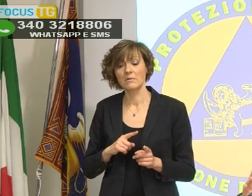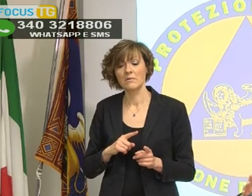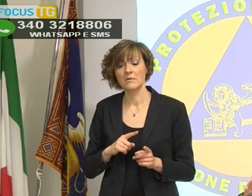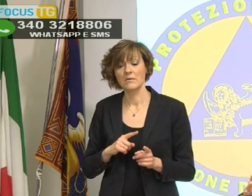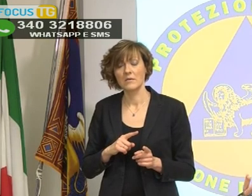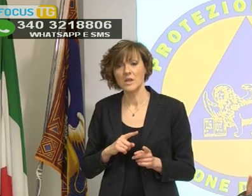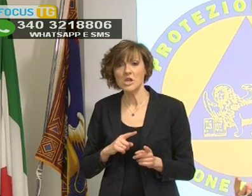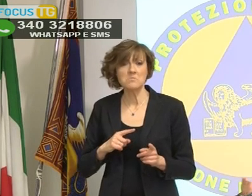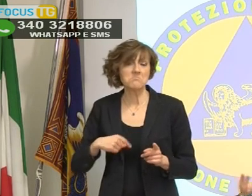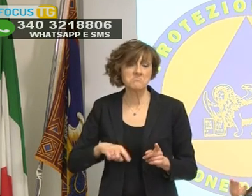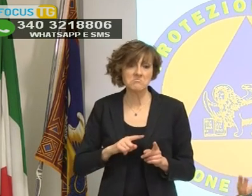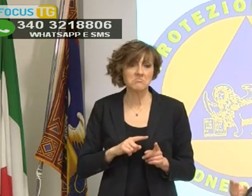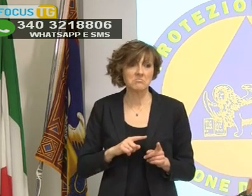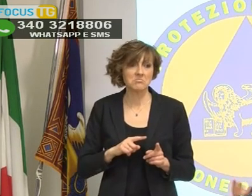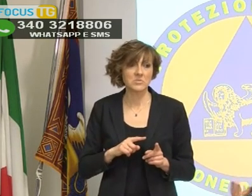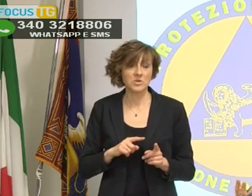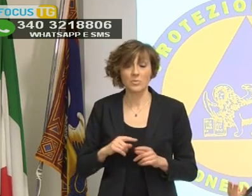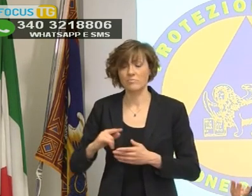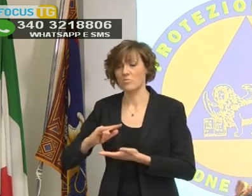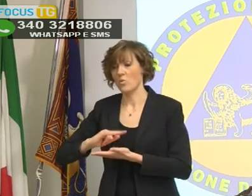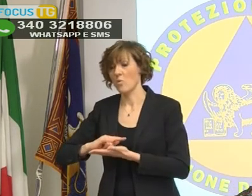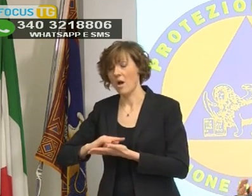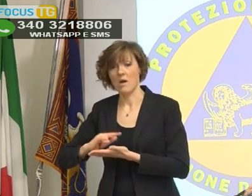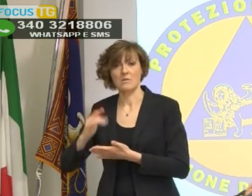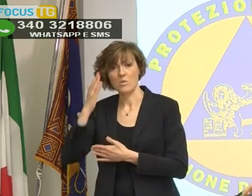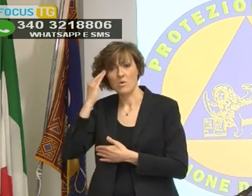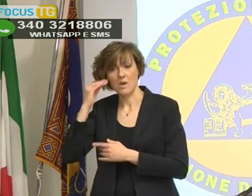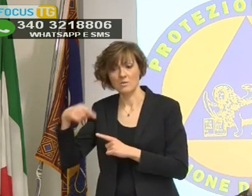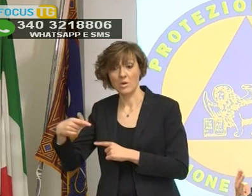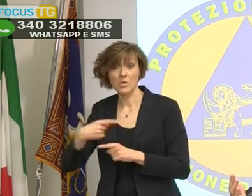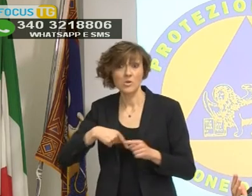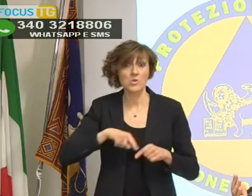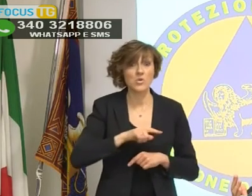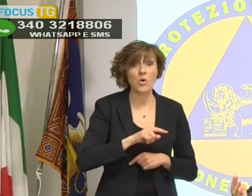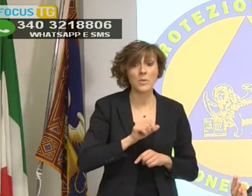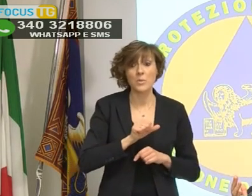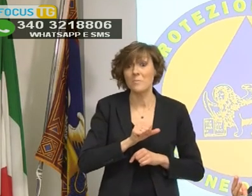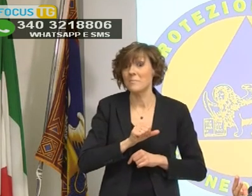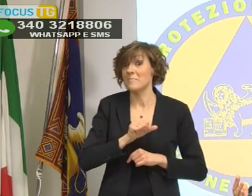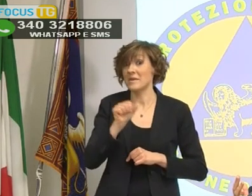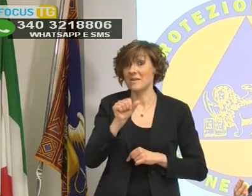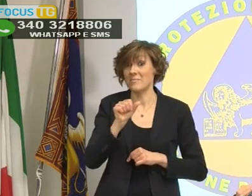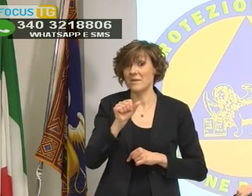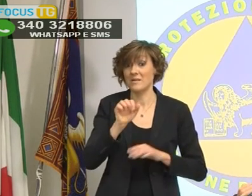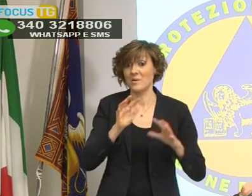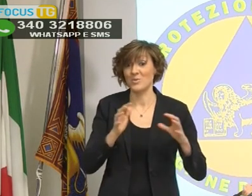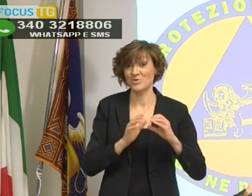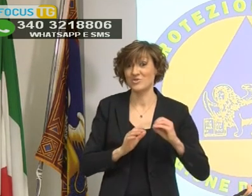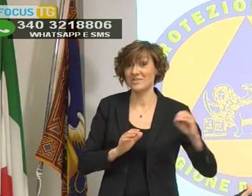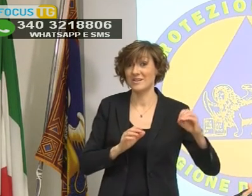prendere atto che noi siamo stati, dopo Wuhan di fatto, dopo Wuhan e la Corea, siamo stati i primi nel mondo occidentale ad avere il virus. Noi